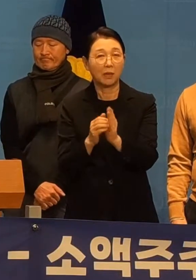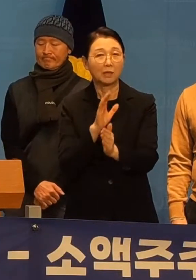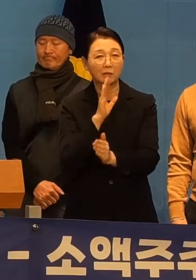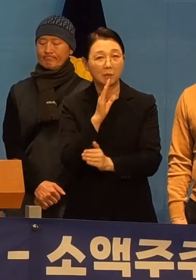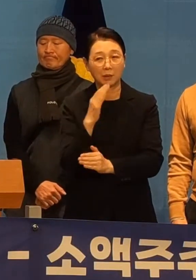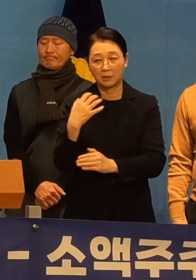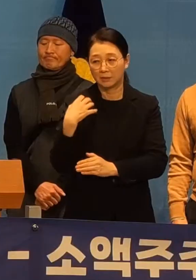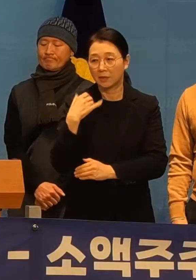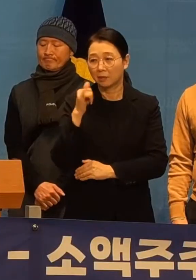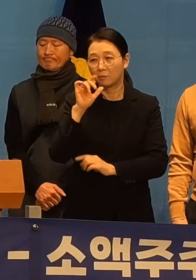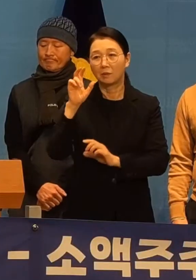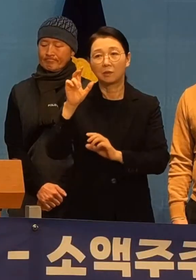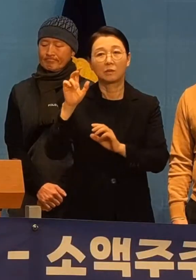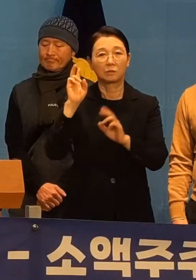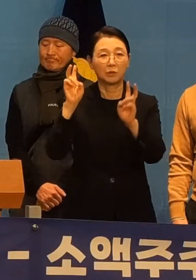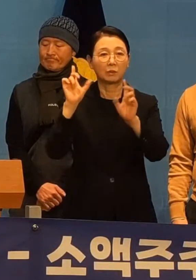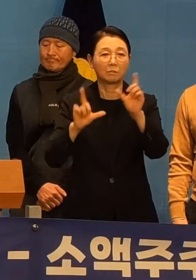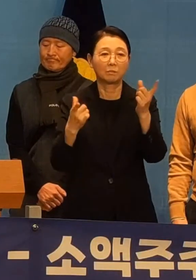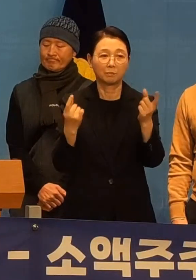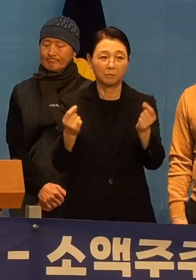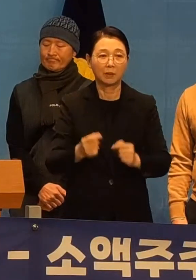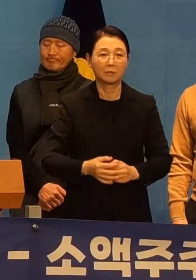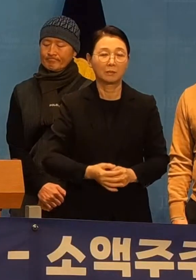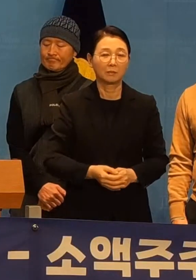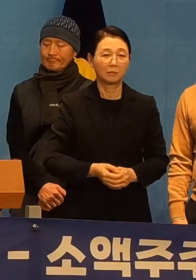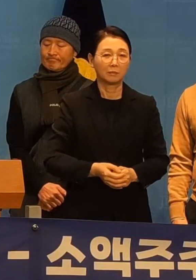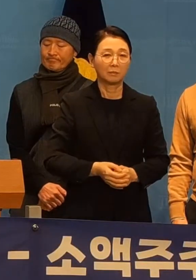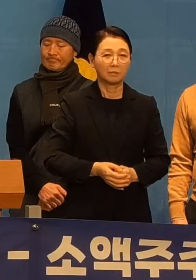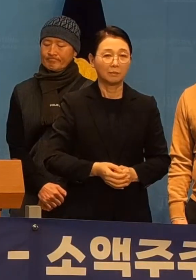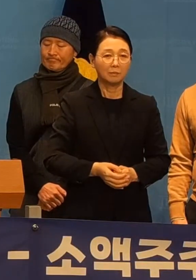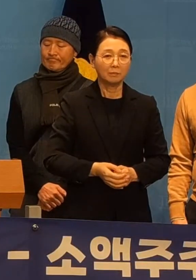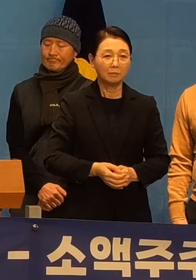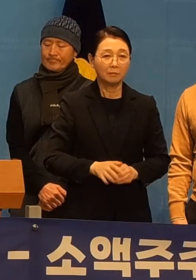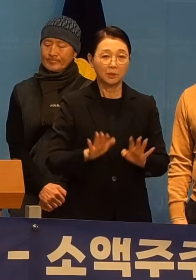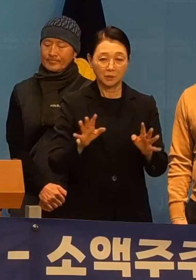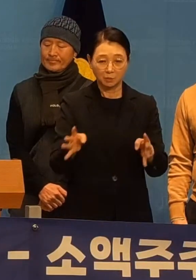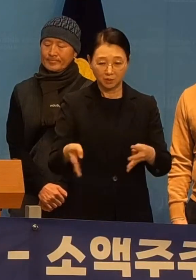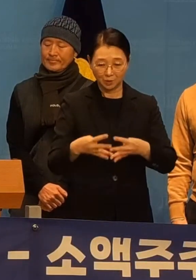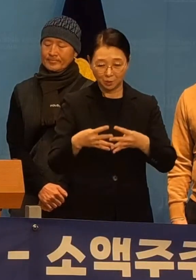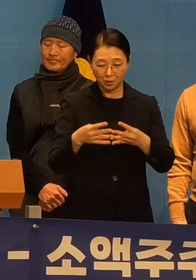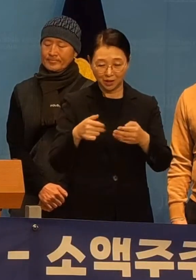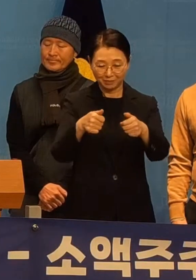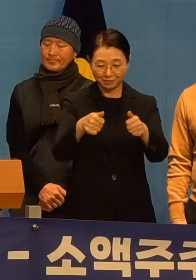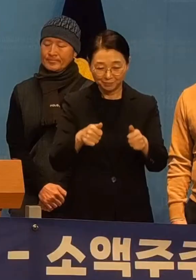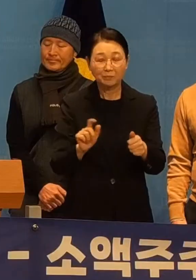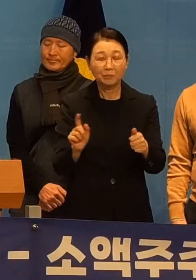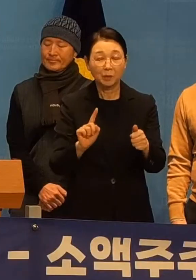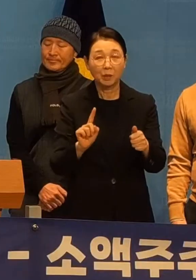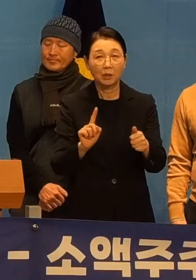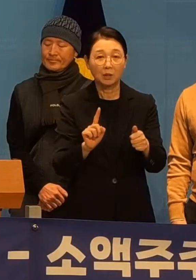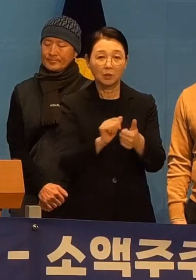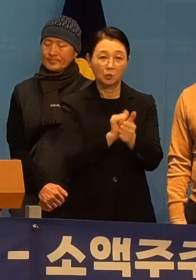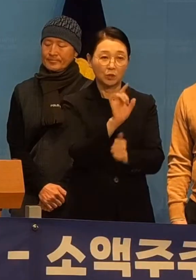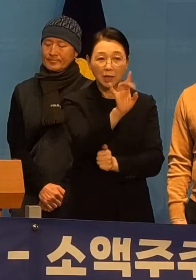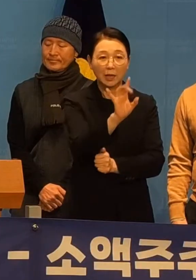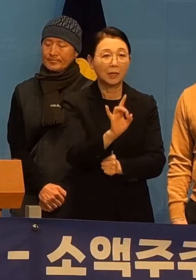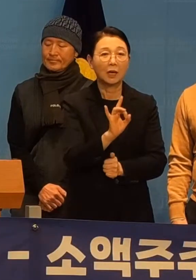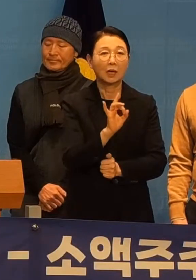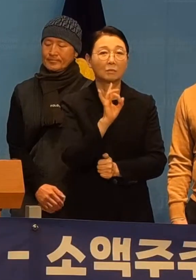기업의 모습이었다고 생각합니다. 이번 협약은 단지 한 종목의 문제가